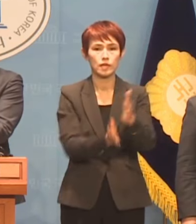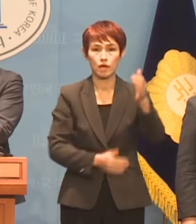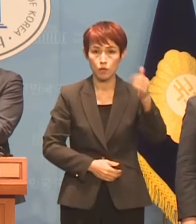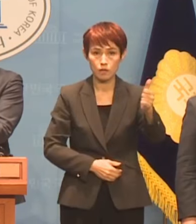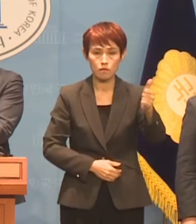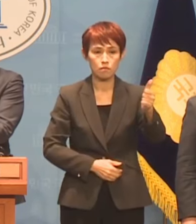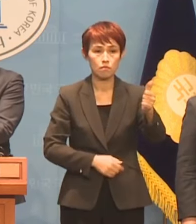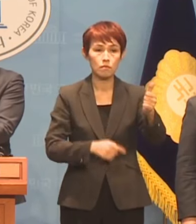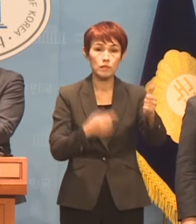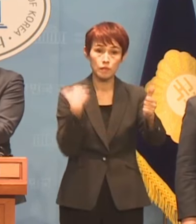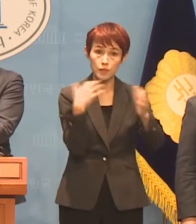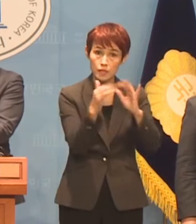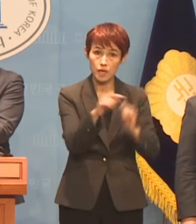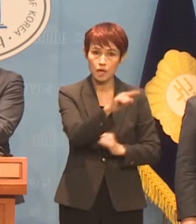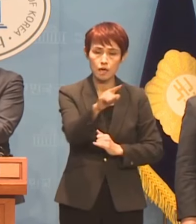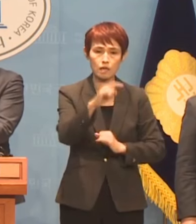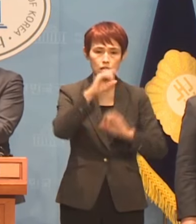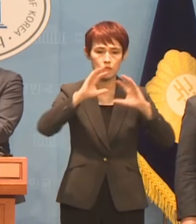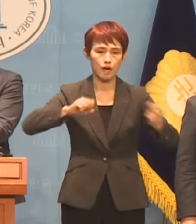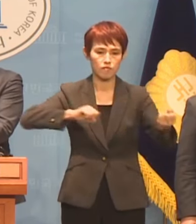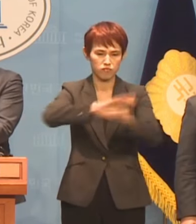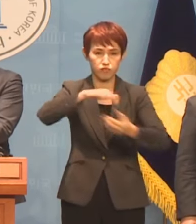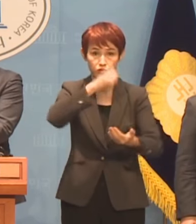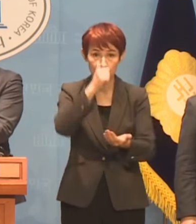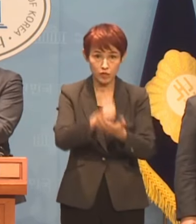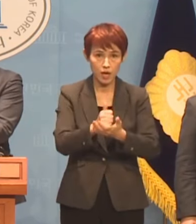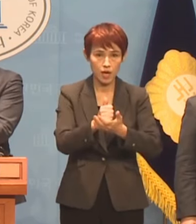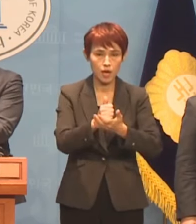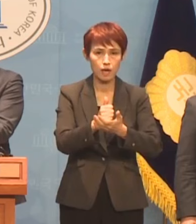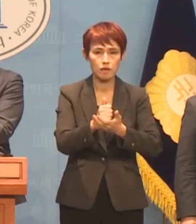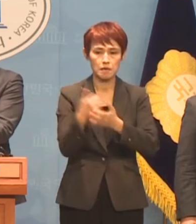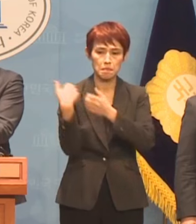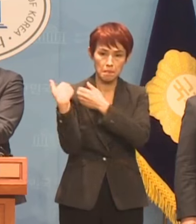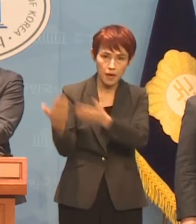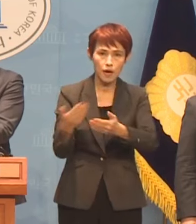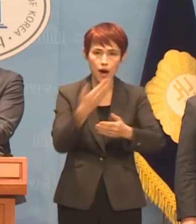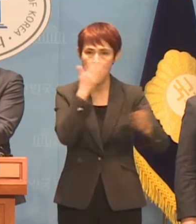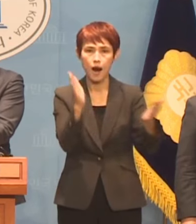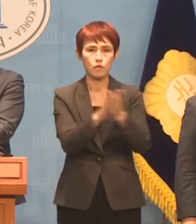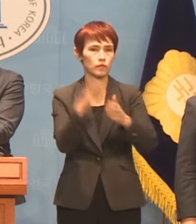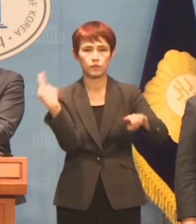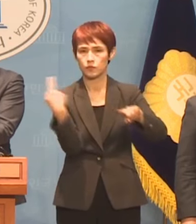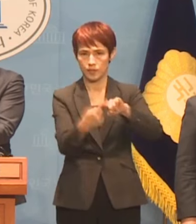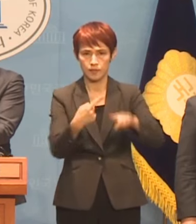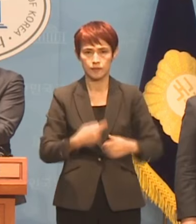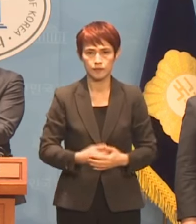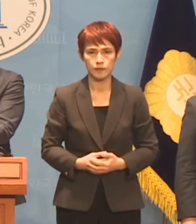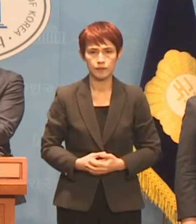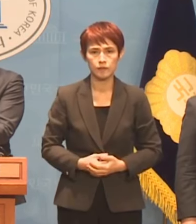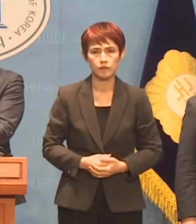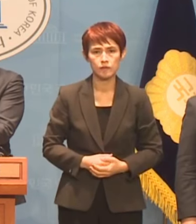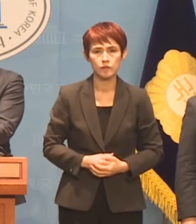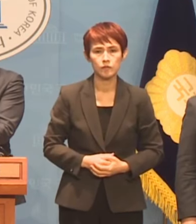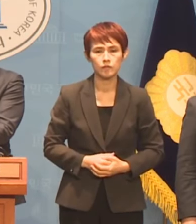법무부 관계자는 내란 범죄 방조범 공범이 될 것입니다.